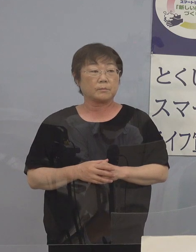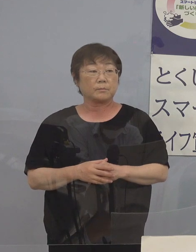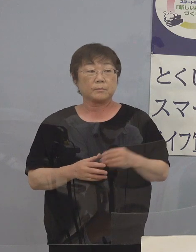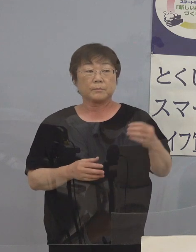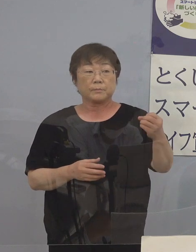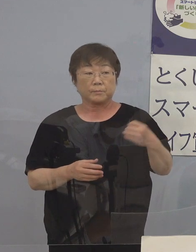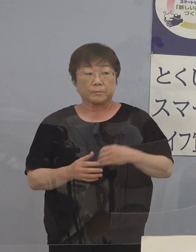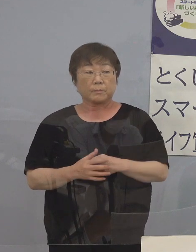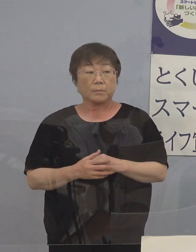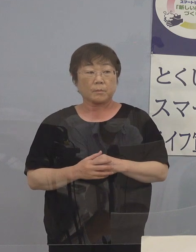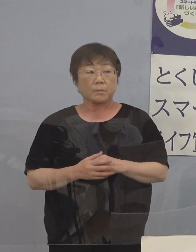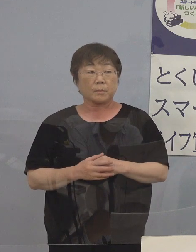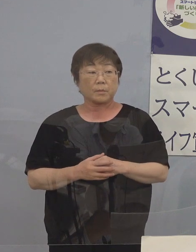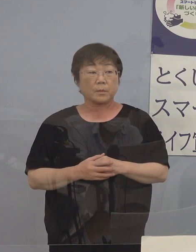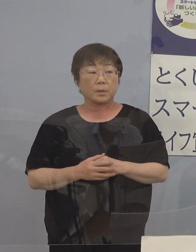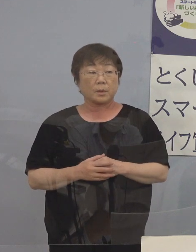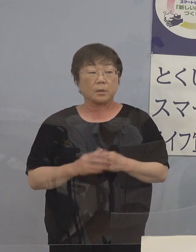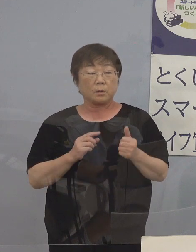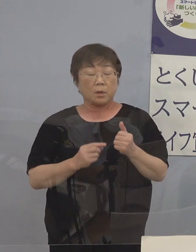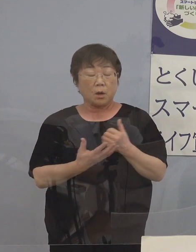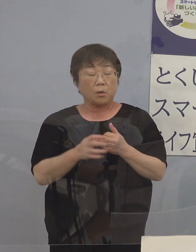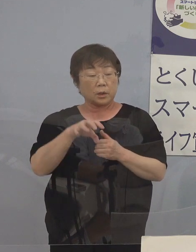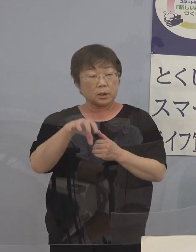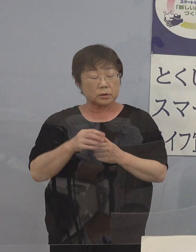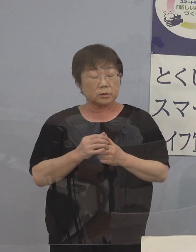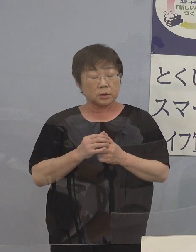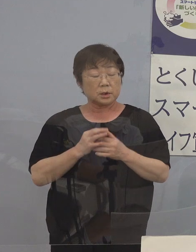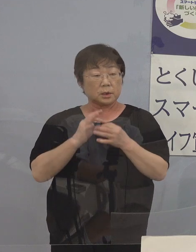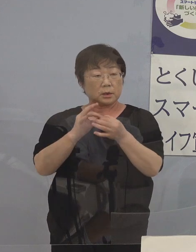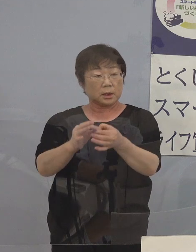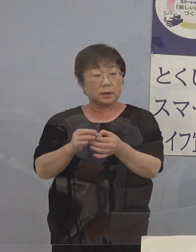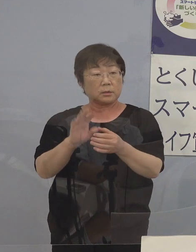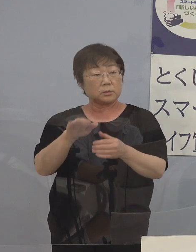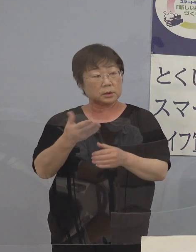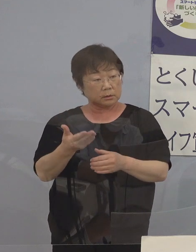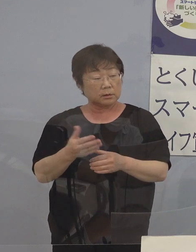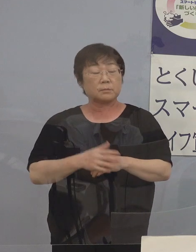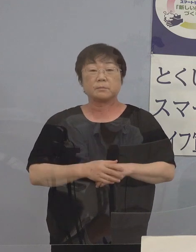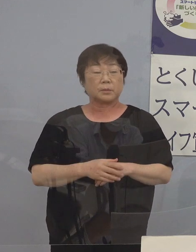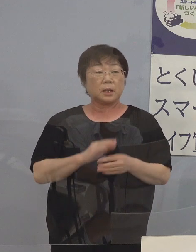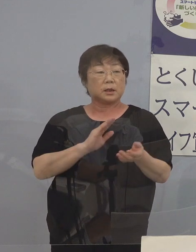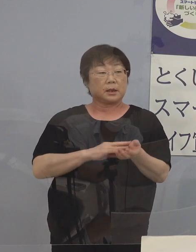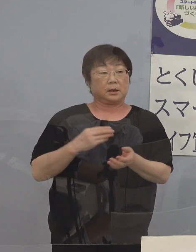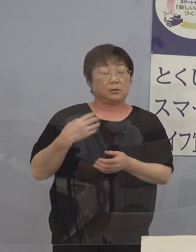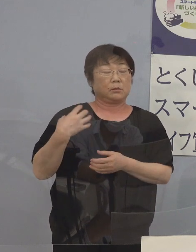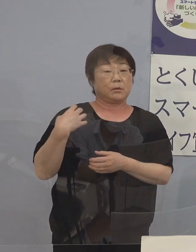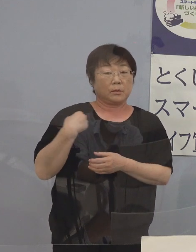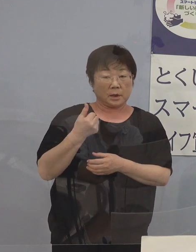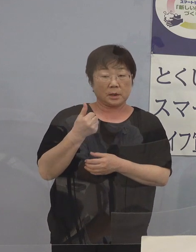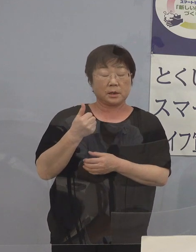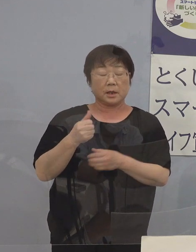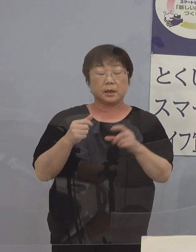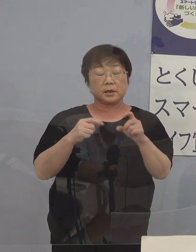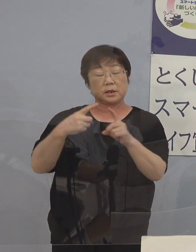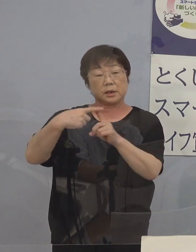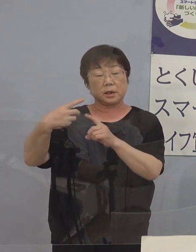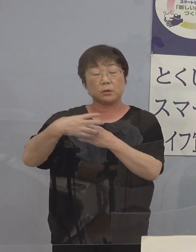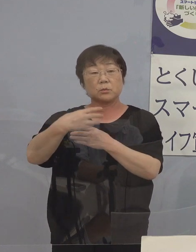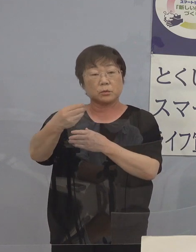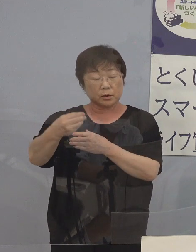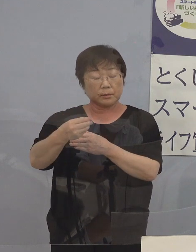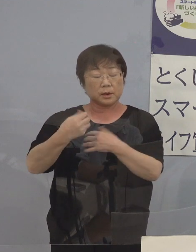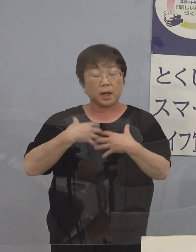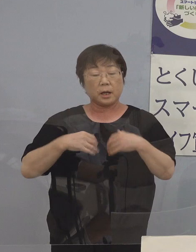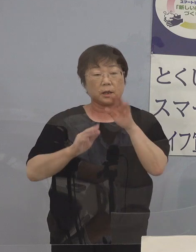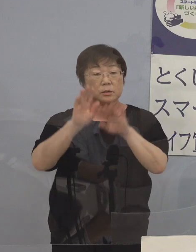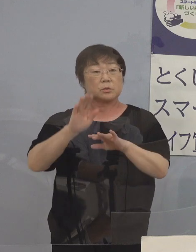方も保健所に電話で相談 ではないです。かかりつけ医へ行って、そこで CT で見たところ肺炎